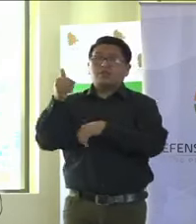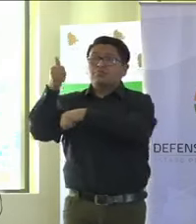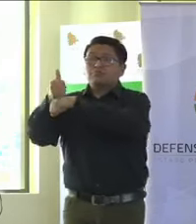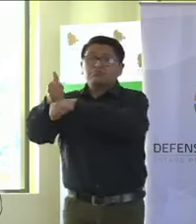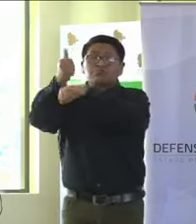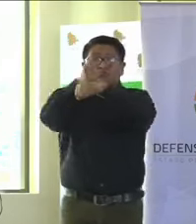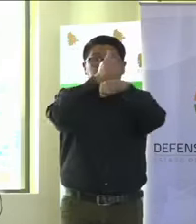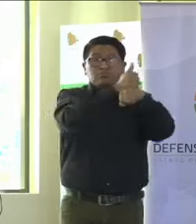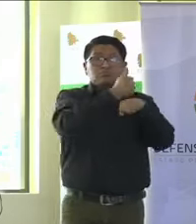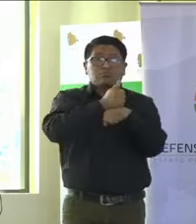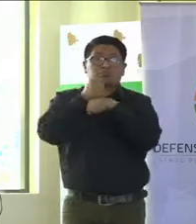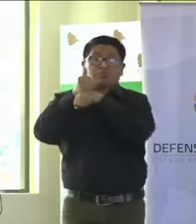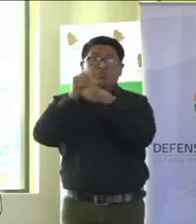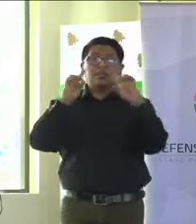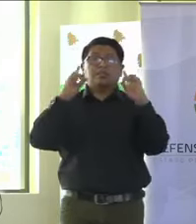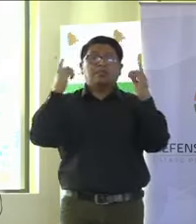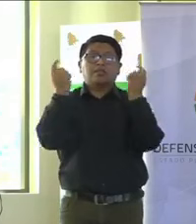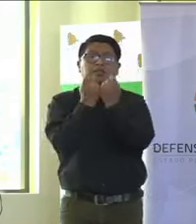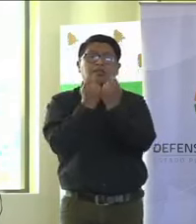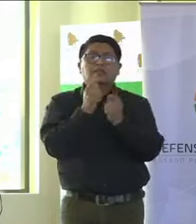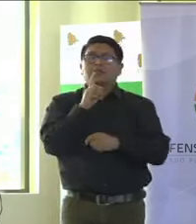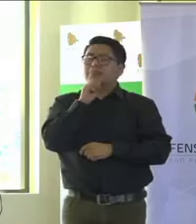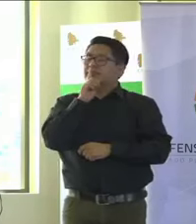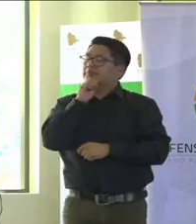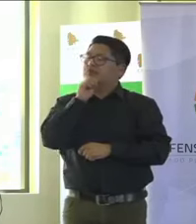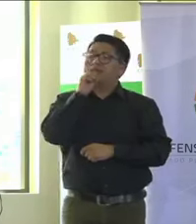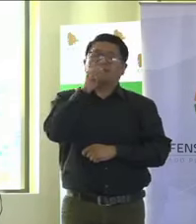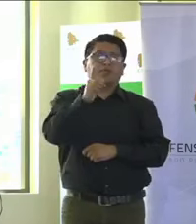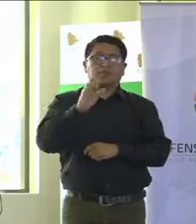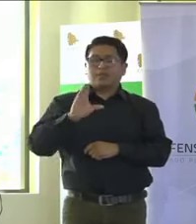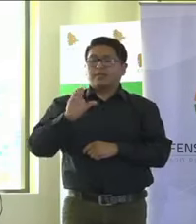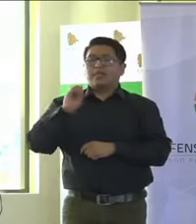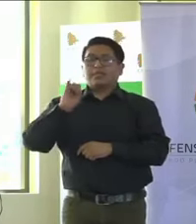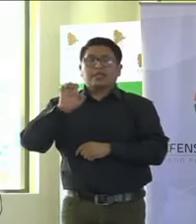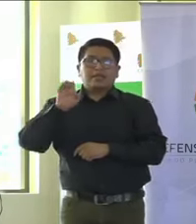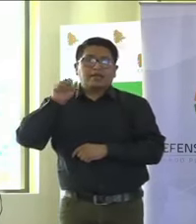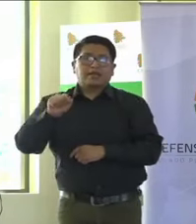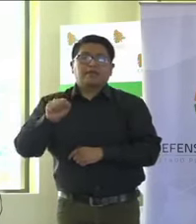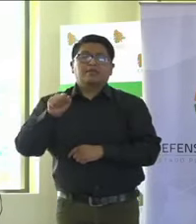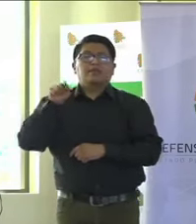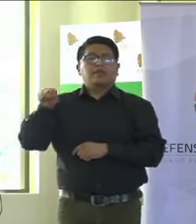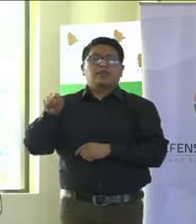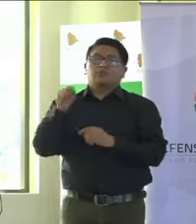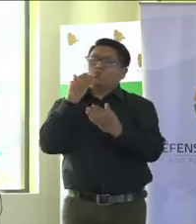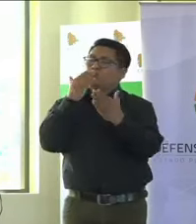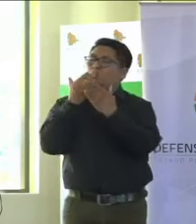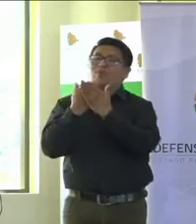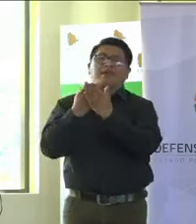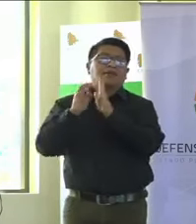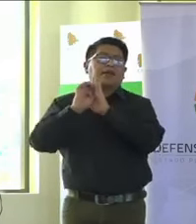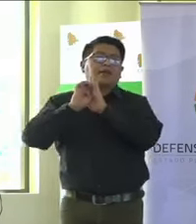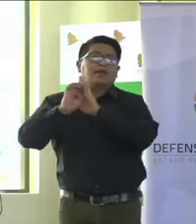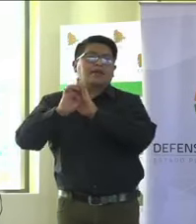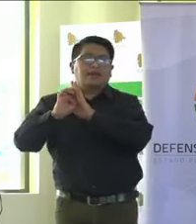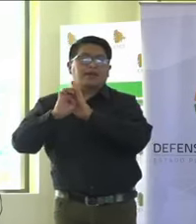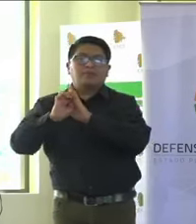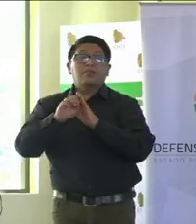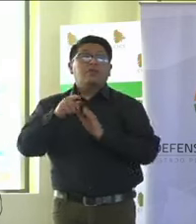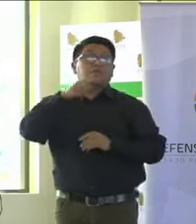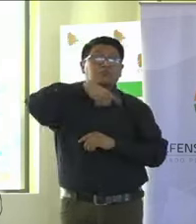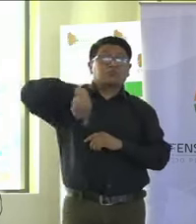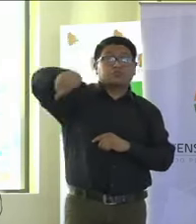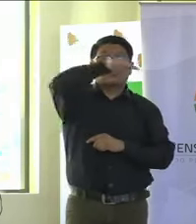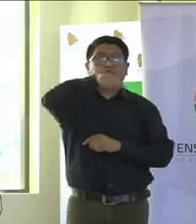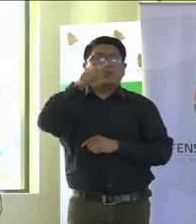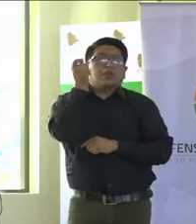los diferentes departamentos, tengan la seguridad que CIES La Paz es uno de los ejemplos para que la gente entienda